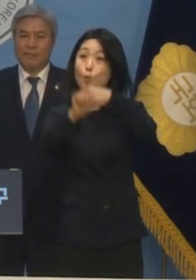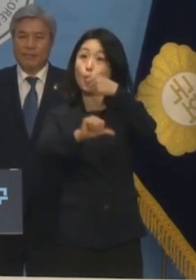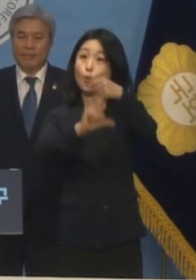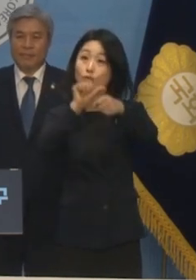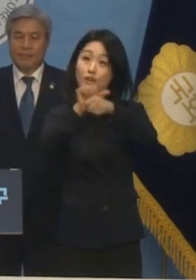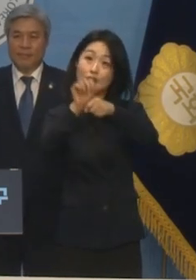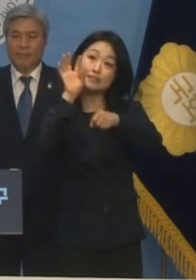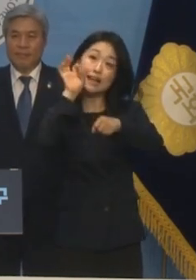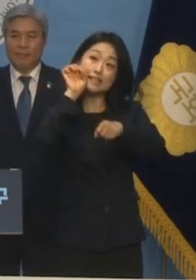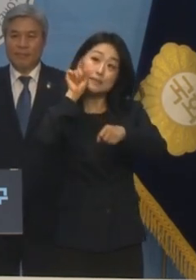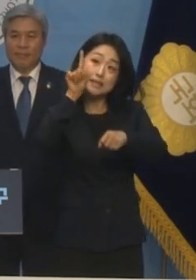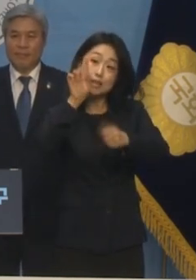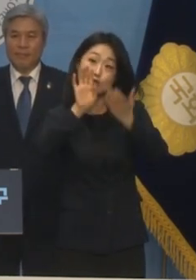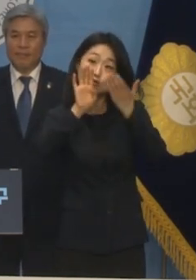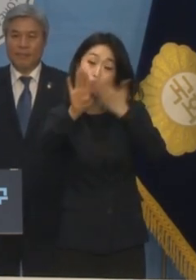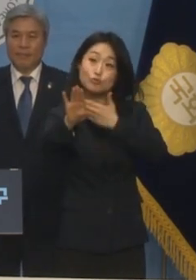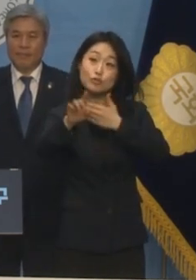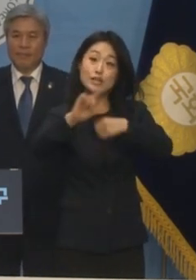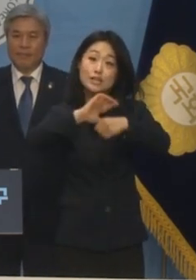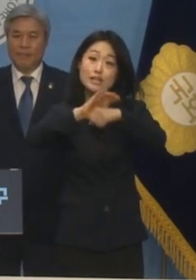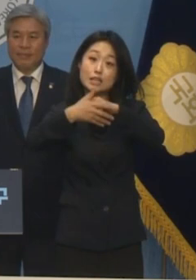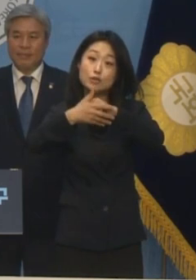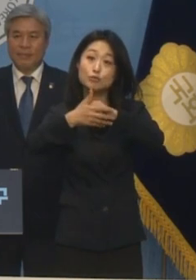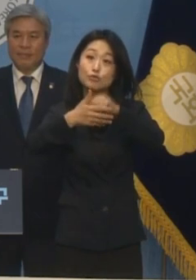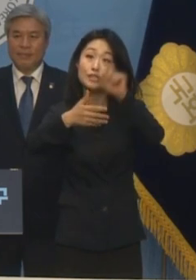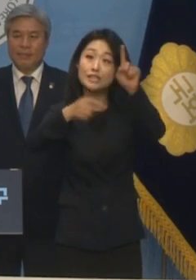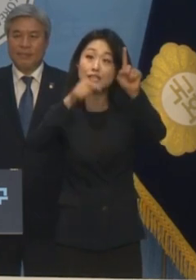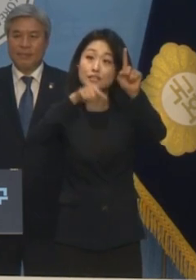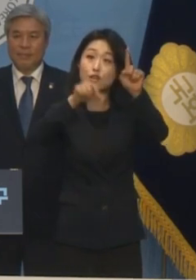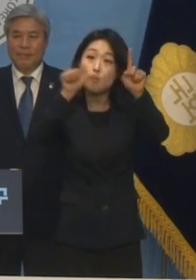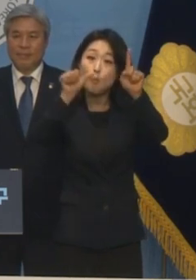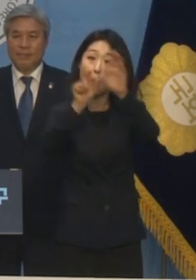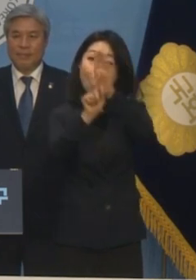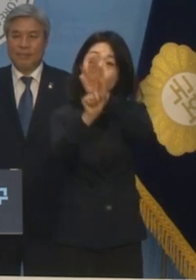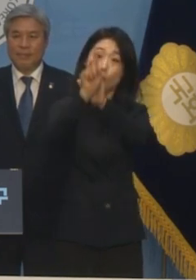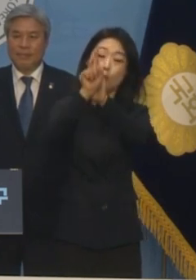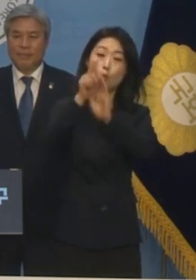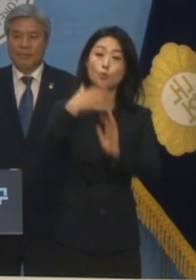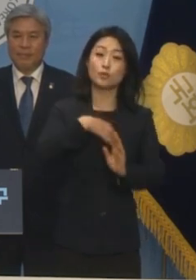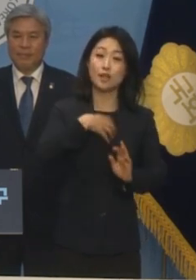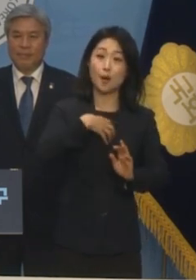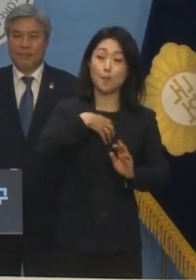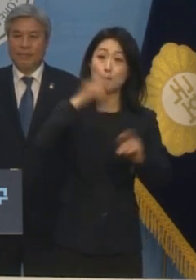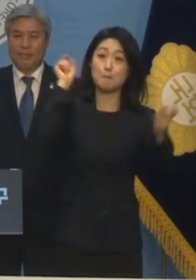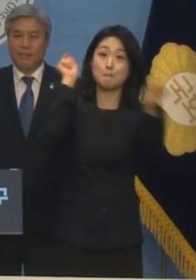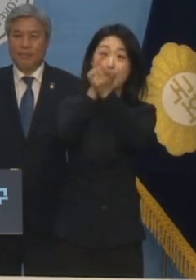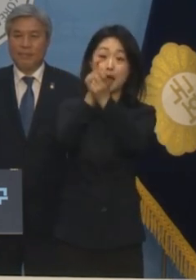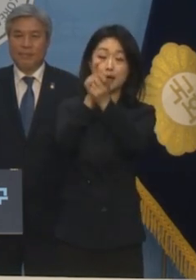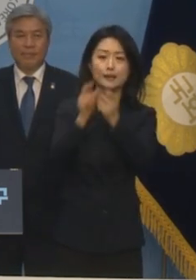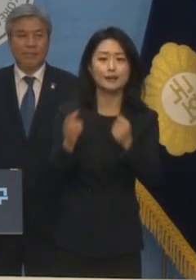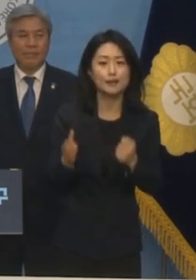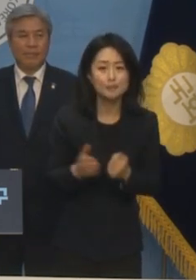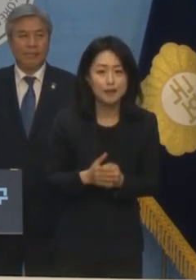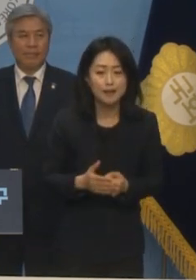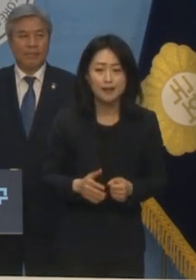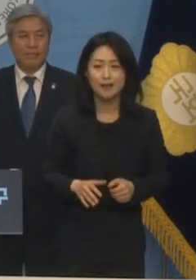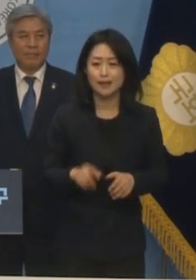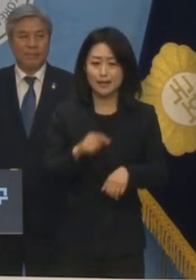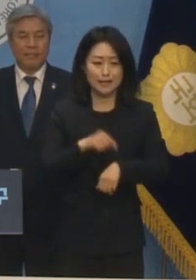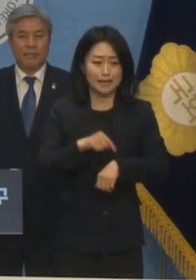있습니다. 지구온도 상승 1.5도씨 상승까지 남은 시간입니다. 이렇게 정말